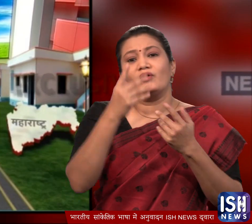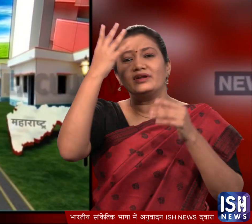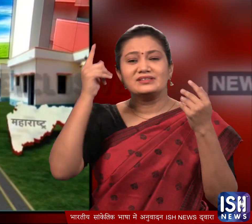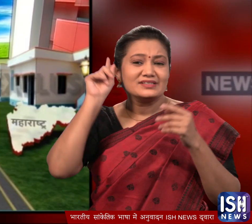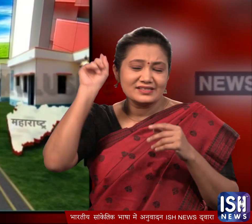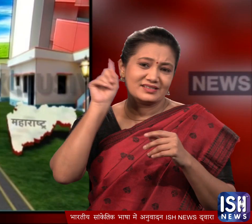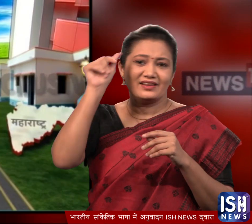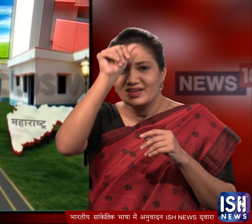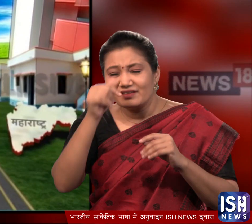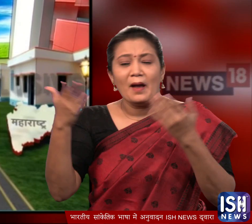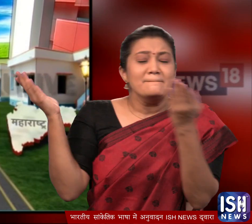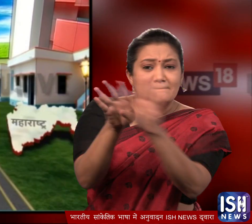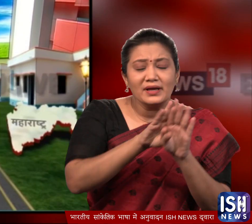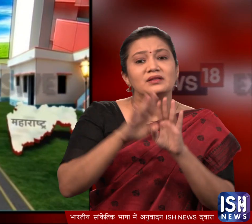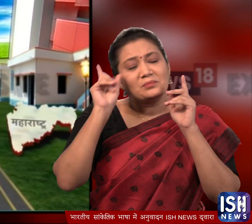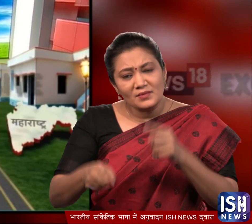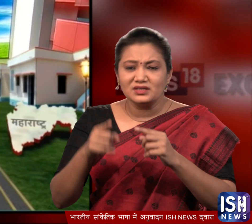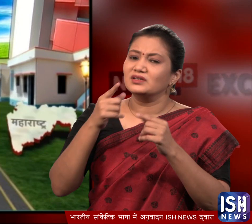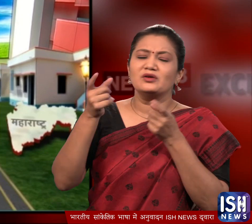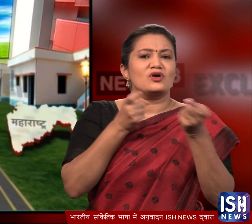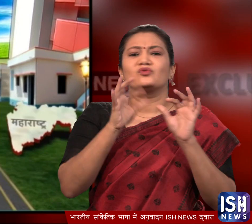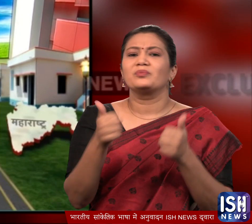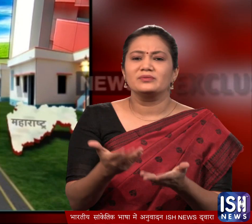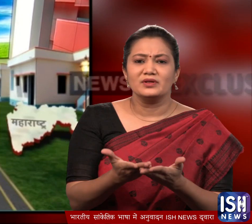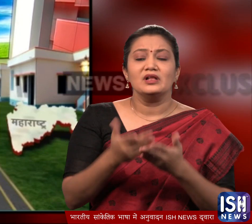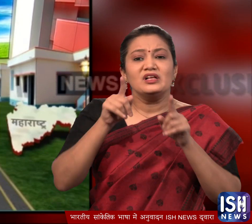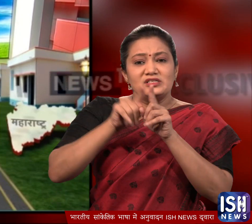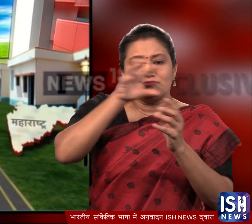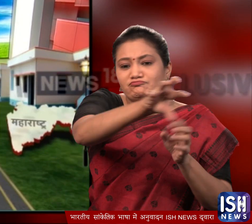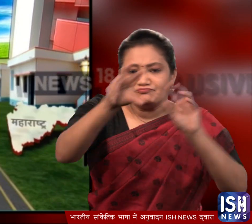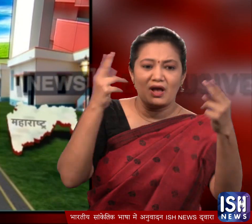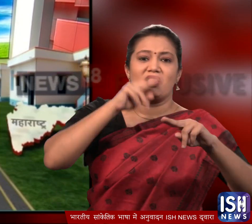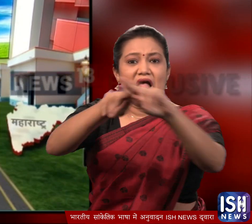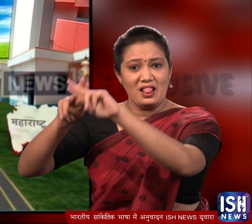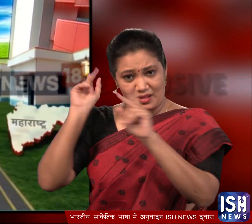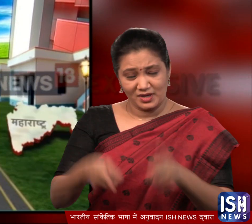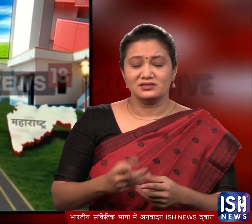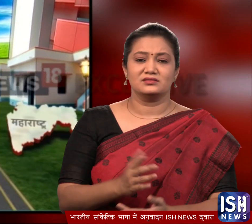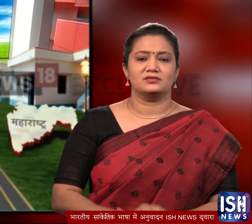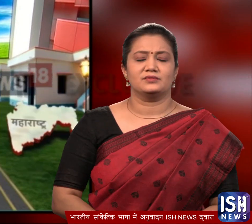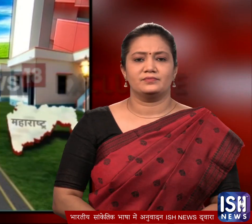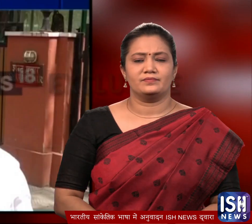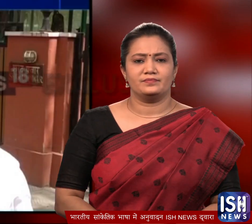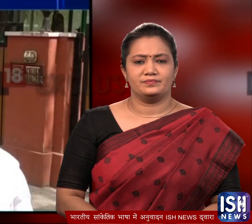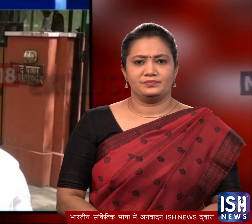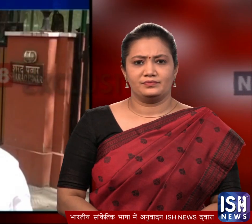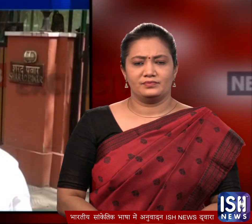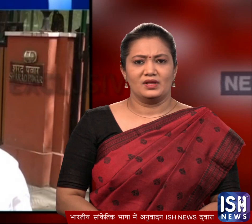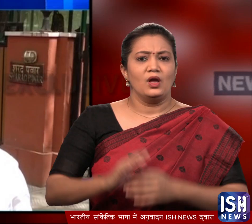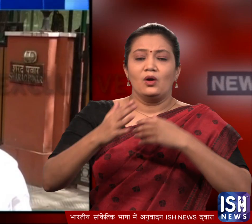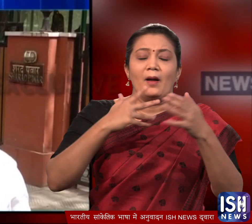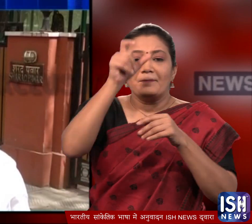सकता। इसलिए राजेश भूषण ने कंटेनमेंट जोन बनाकर राज्य के बिगड़ते हालात को सुधारने का सुझाव दिया।